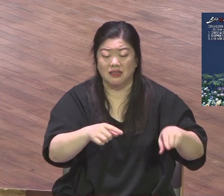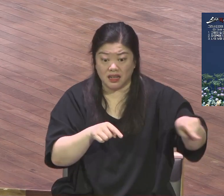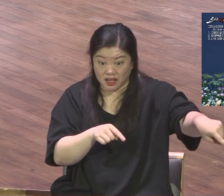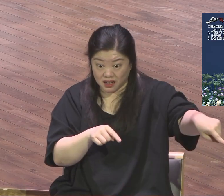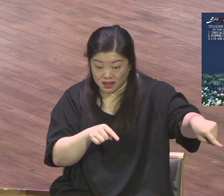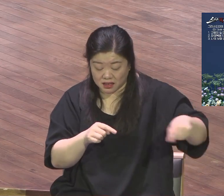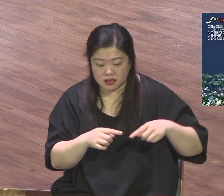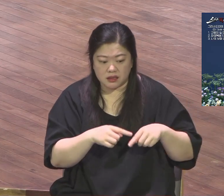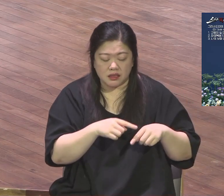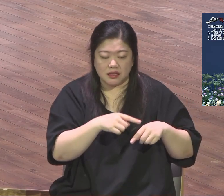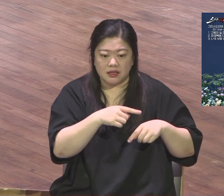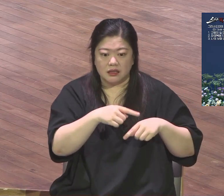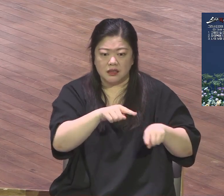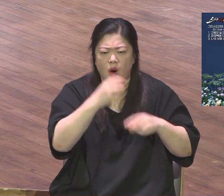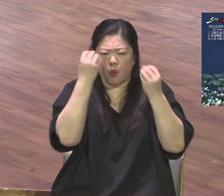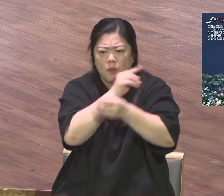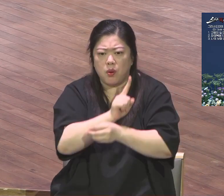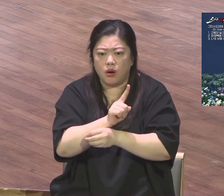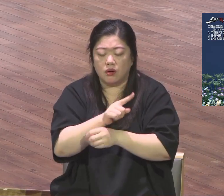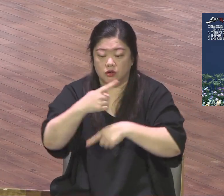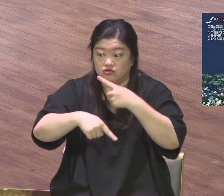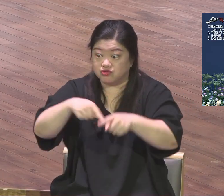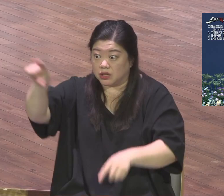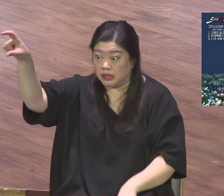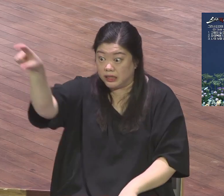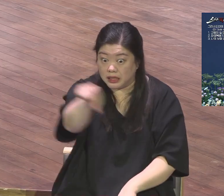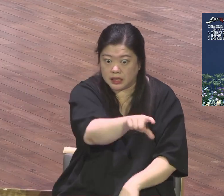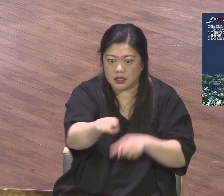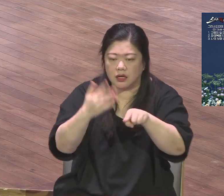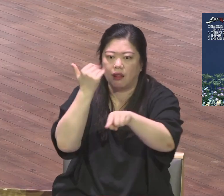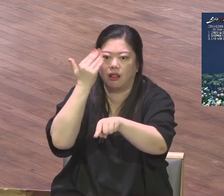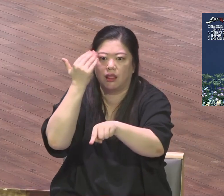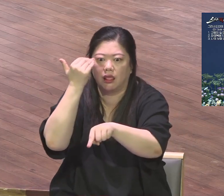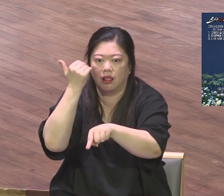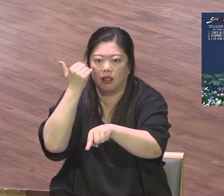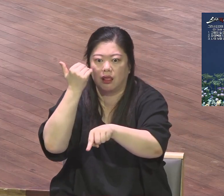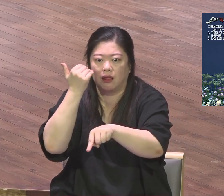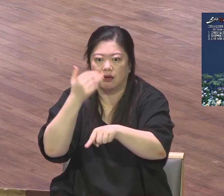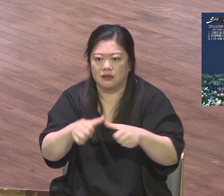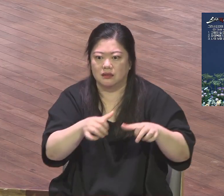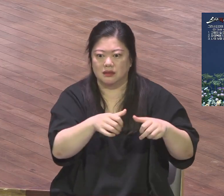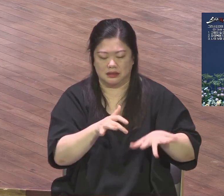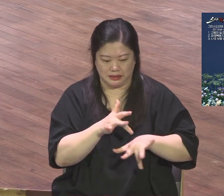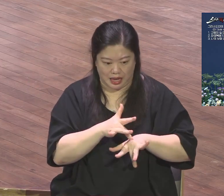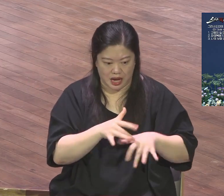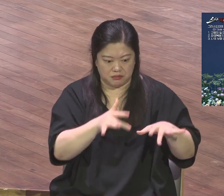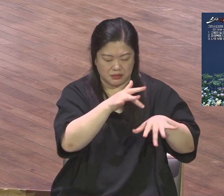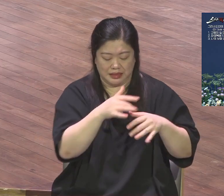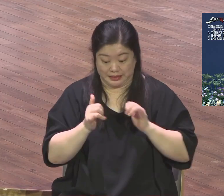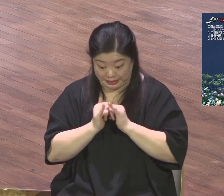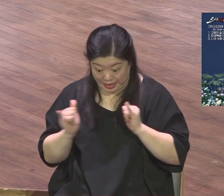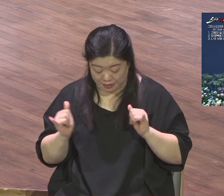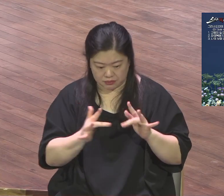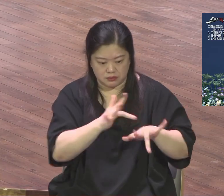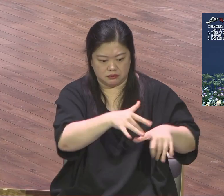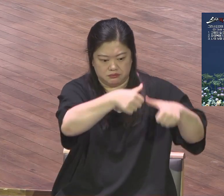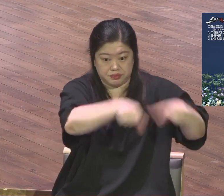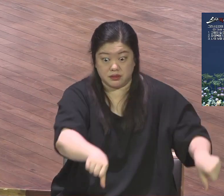그러니까 이런 것을 가지고 이단 시비를 논한다고 하는 것 자체가 이게 말이 사실은 안 되는 거예요.